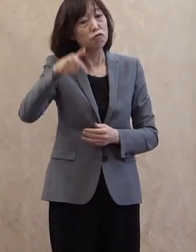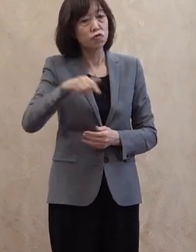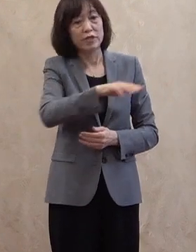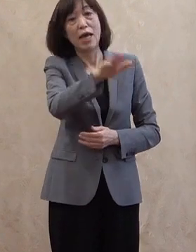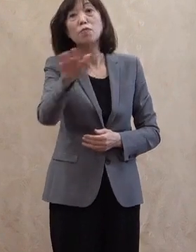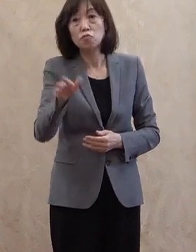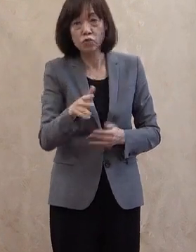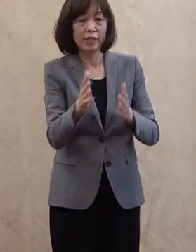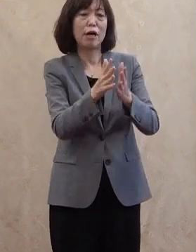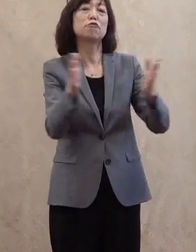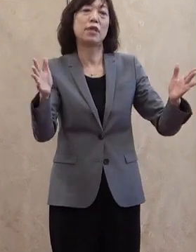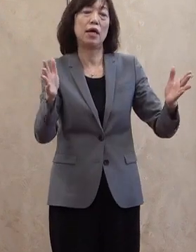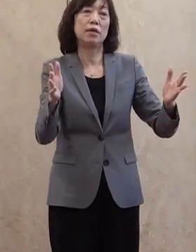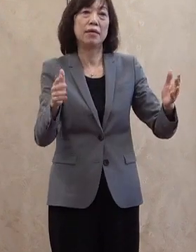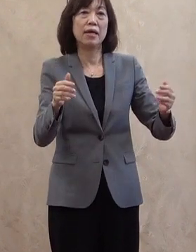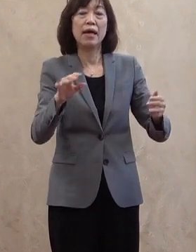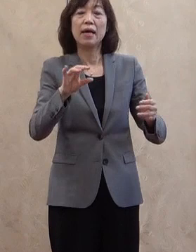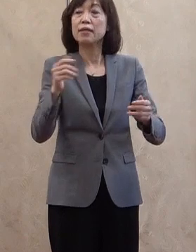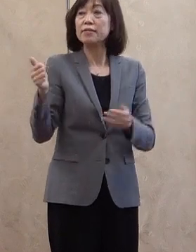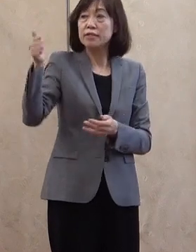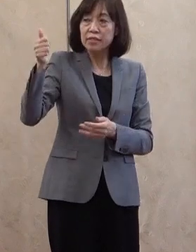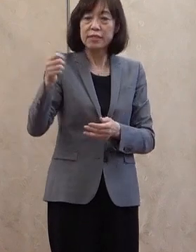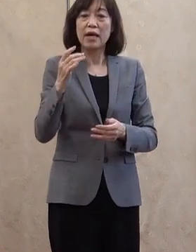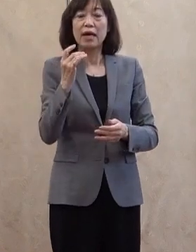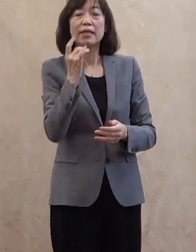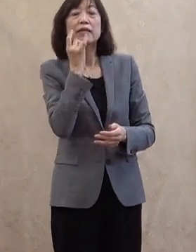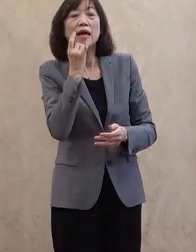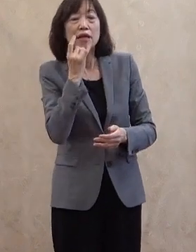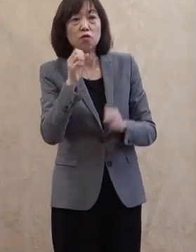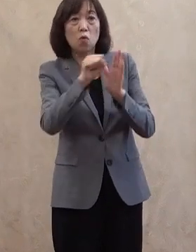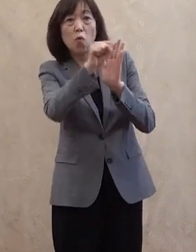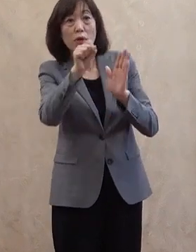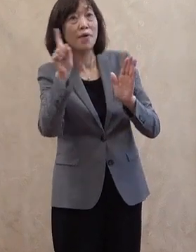について知事として期待する効果などがあればお願いします。